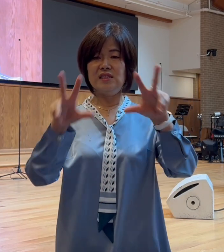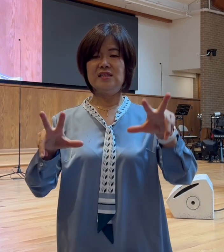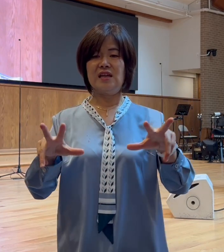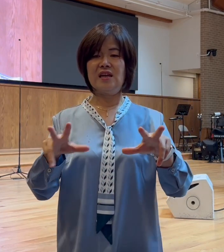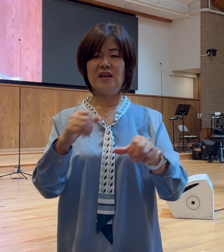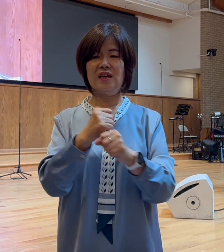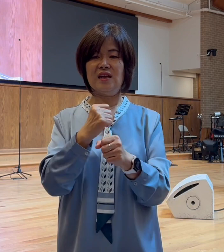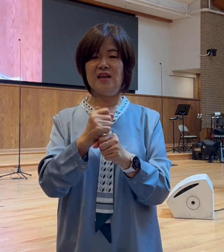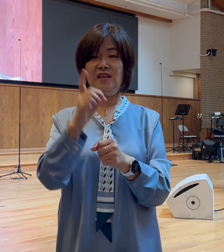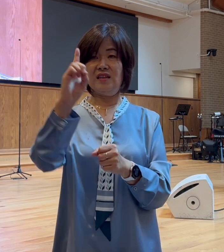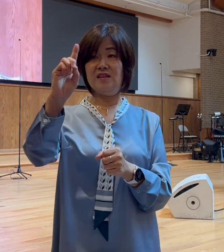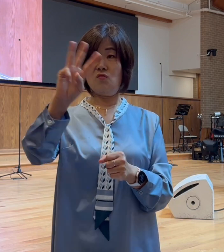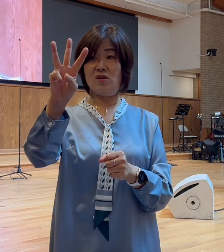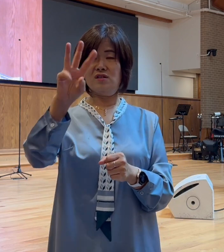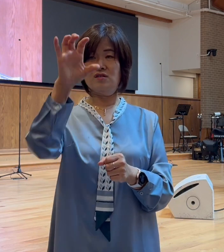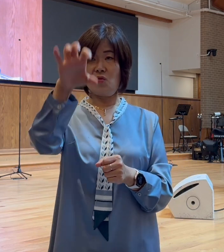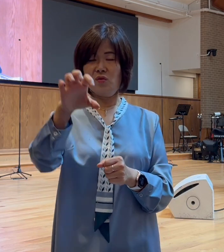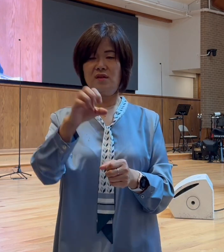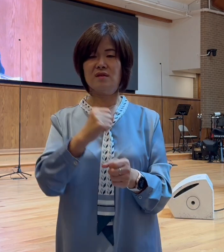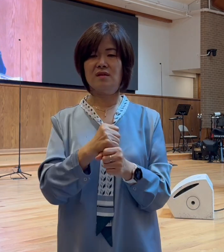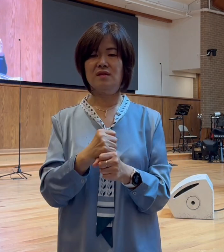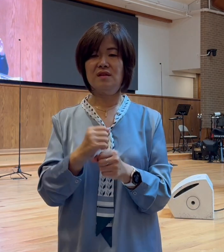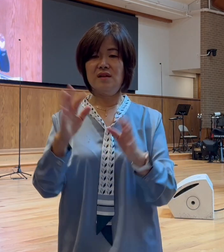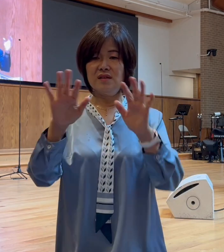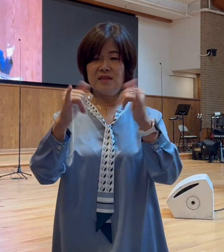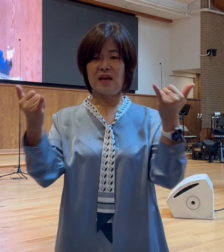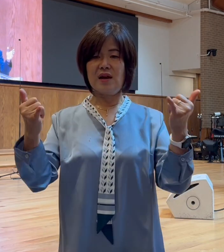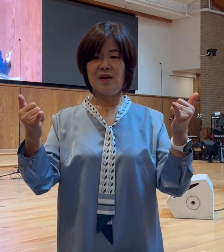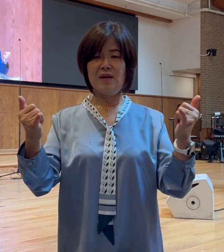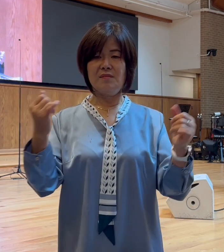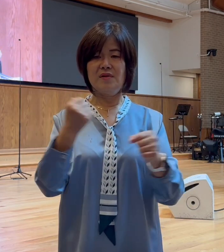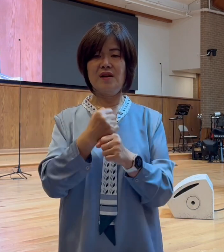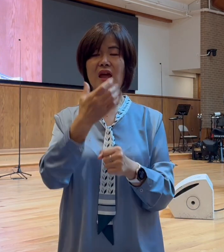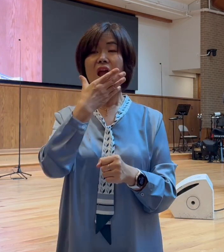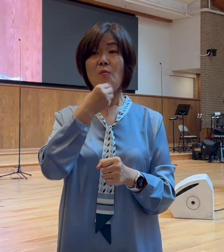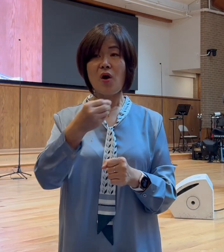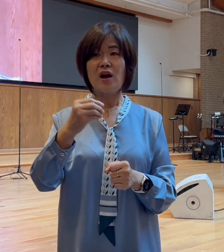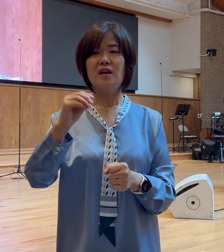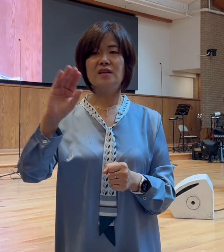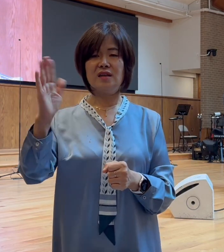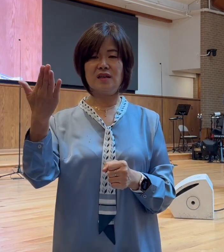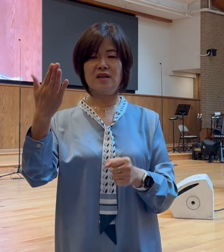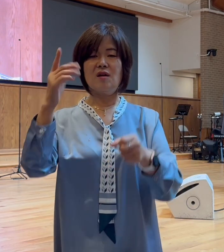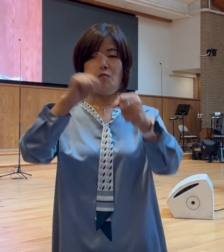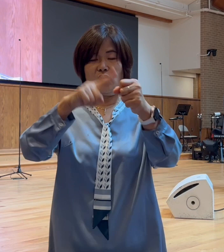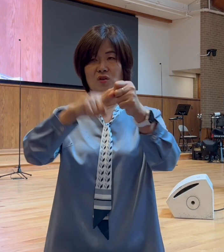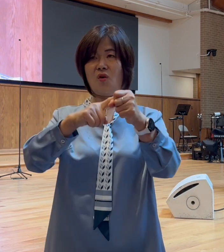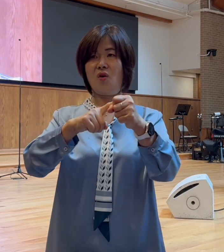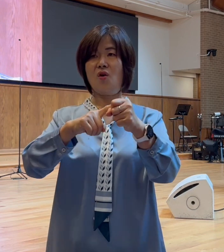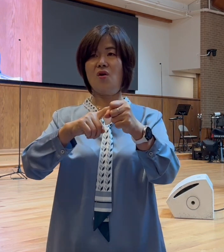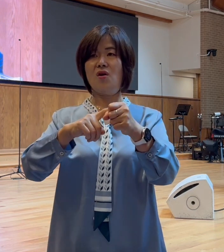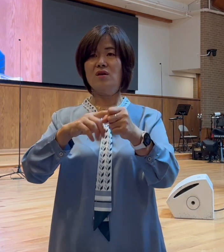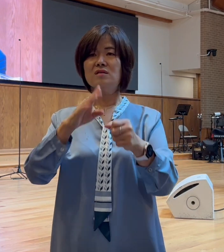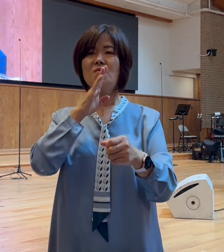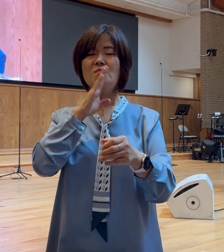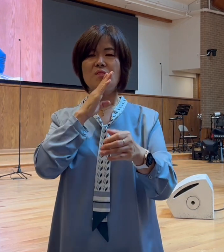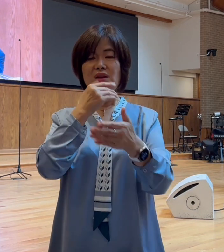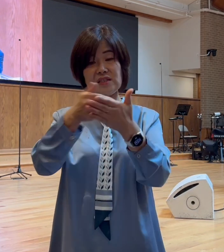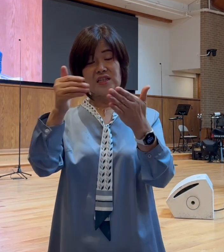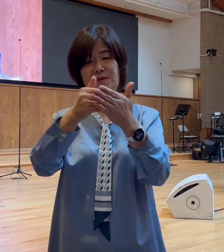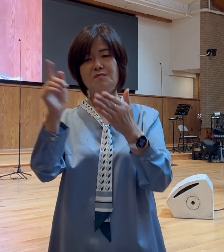디즈니 월드에서는 사람을 행복하게 하는 게 그 디즈니 월드의 목적이고요. 청사진은